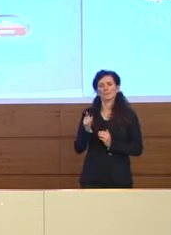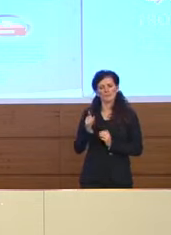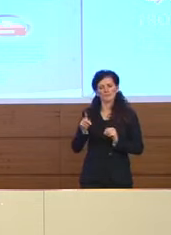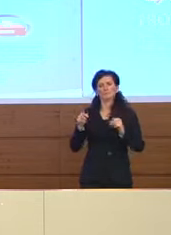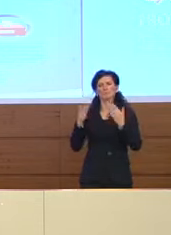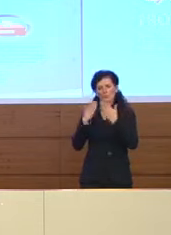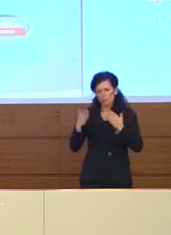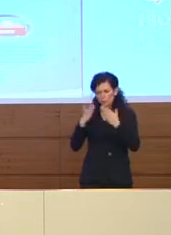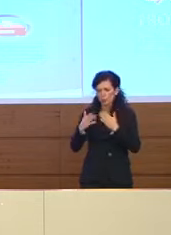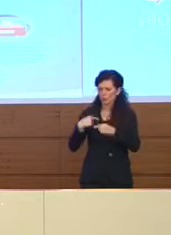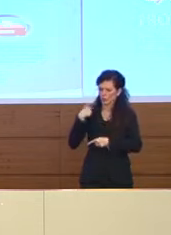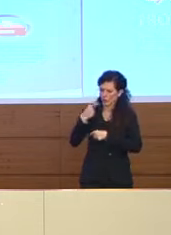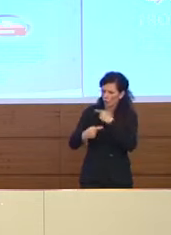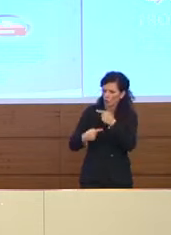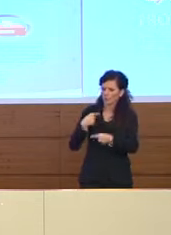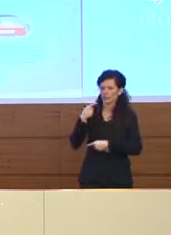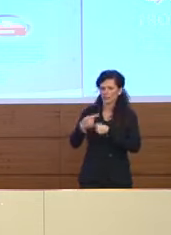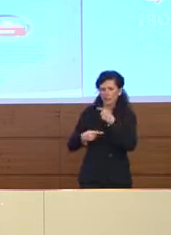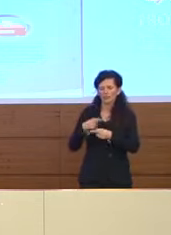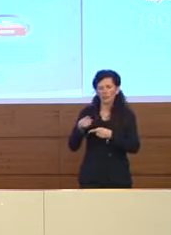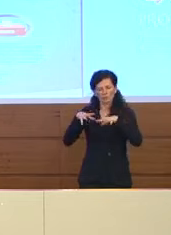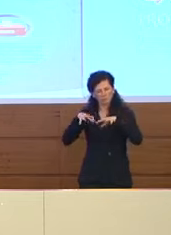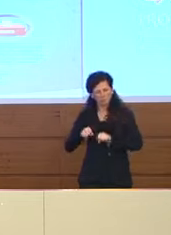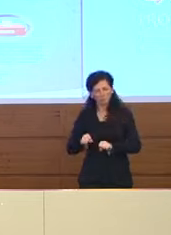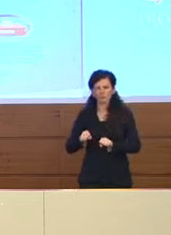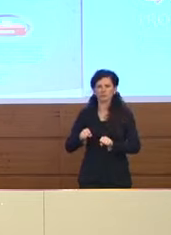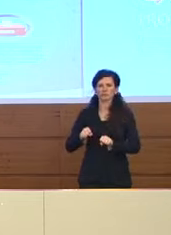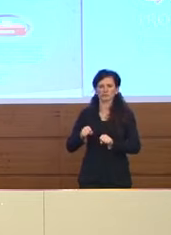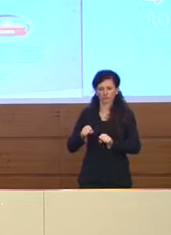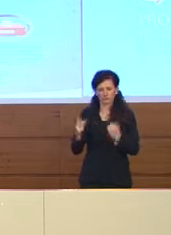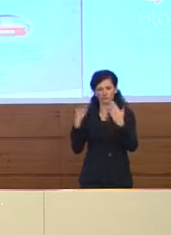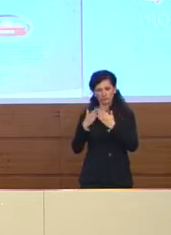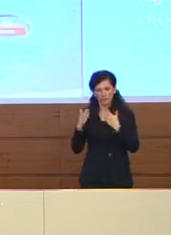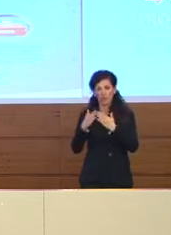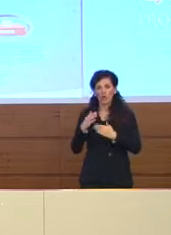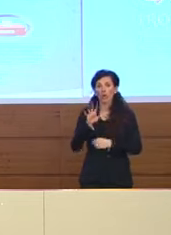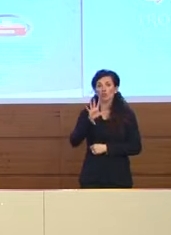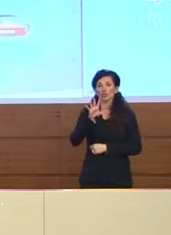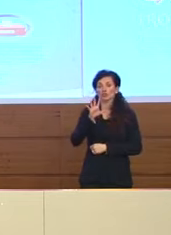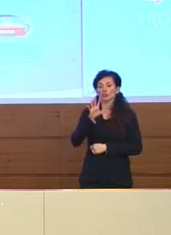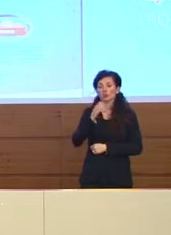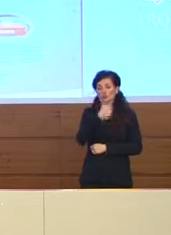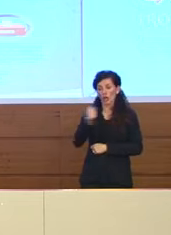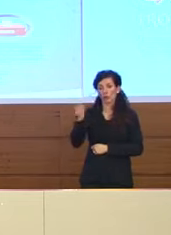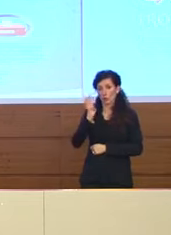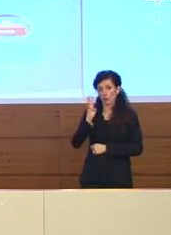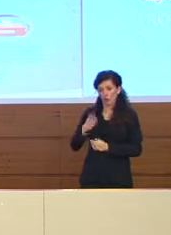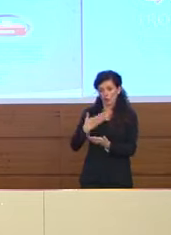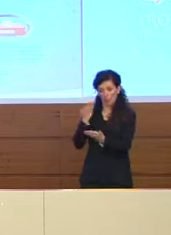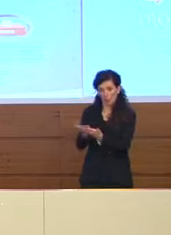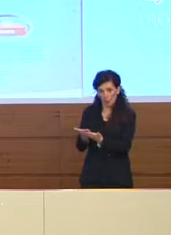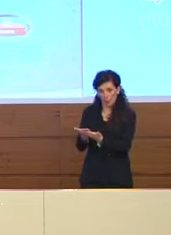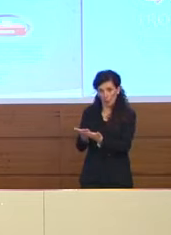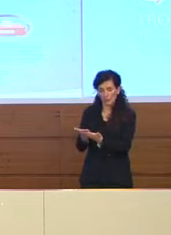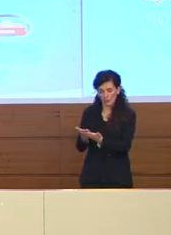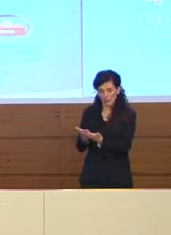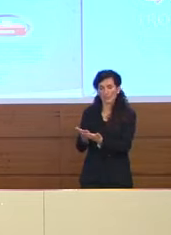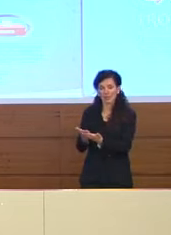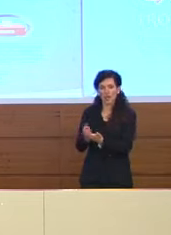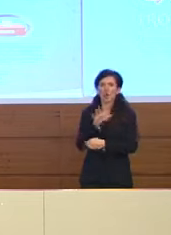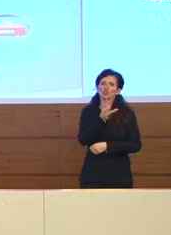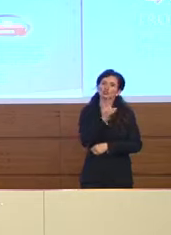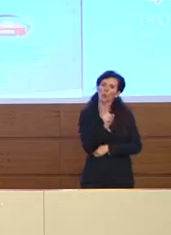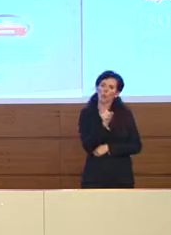perché 51 delle 114 proposte sono state giudicate con